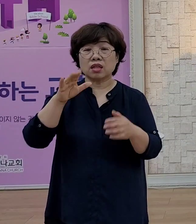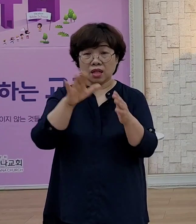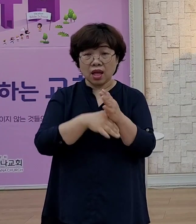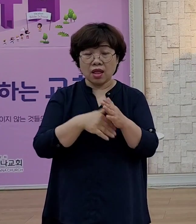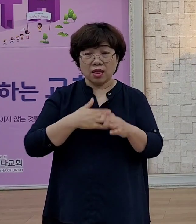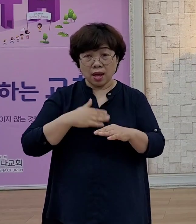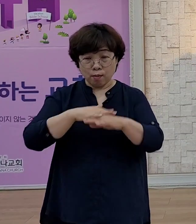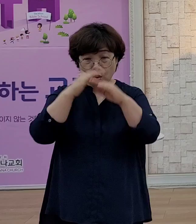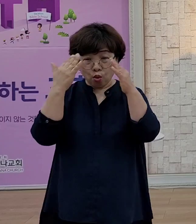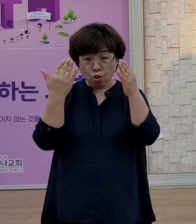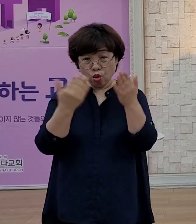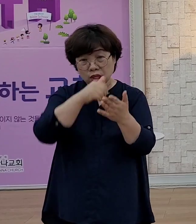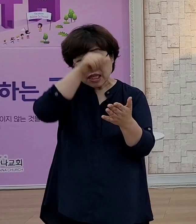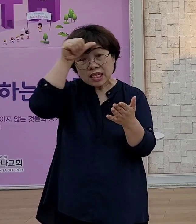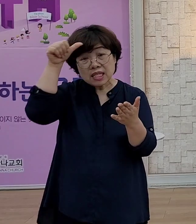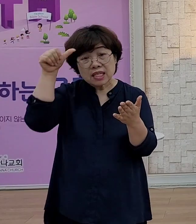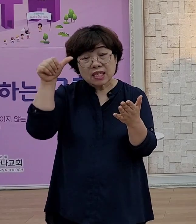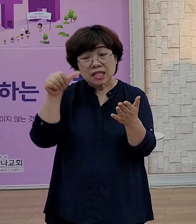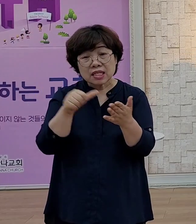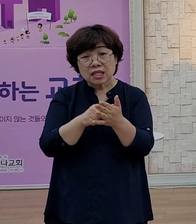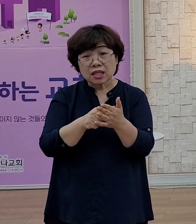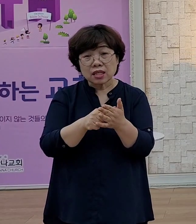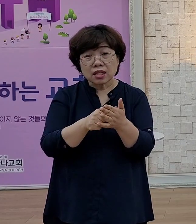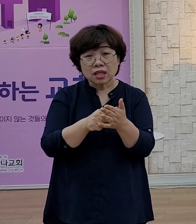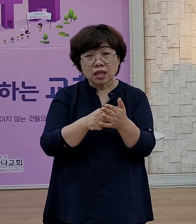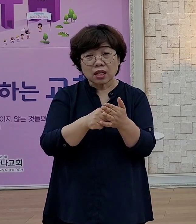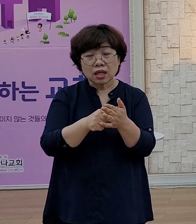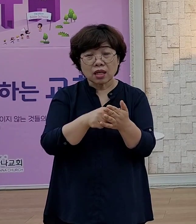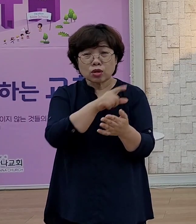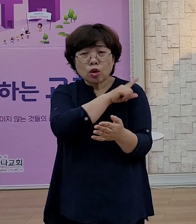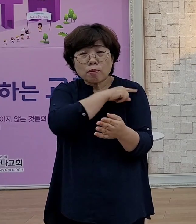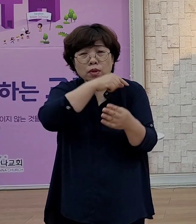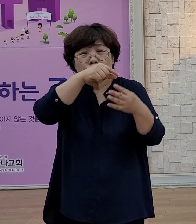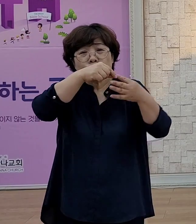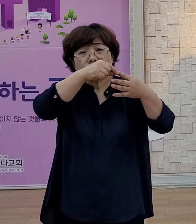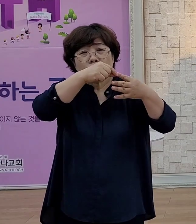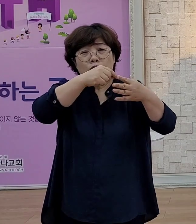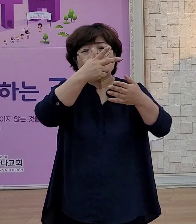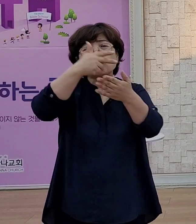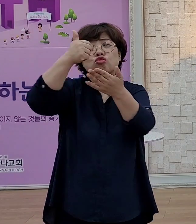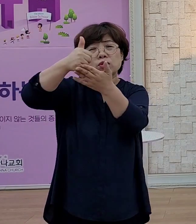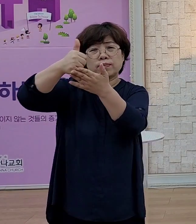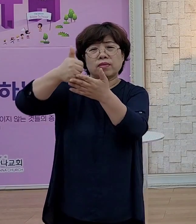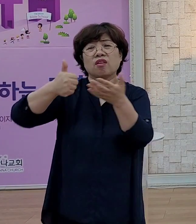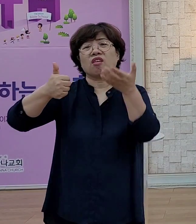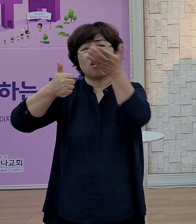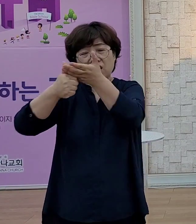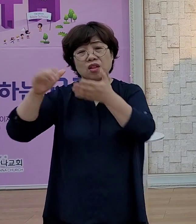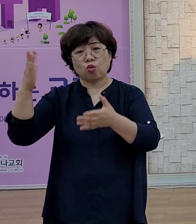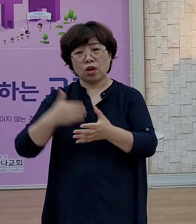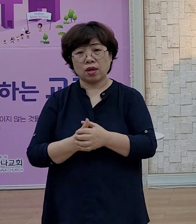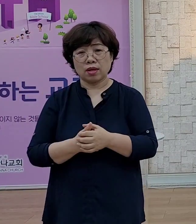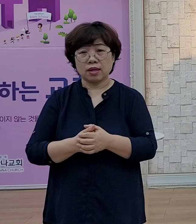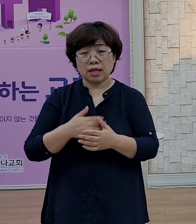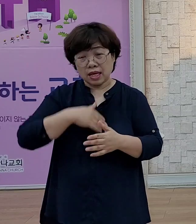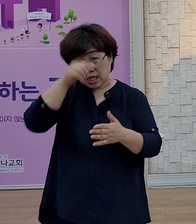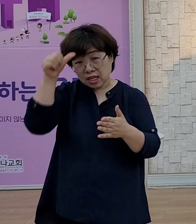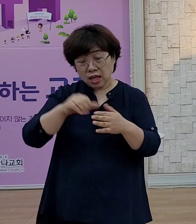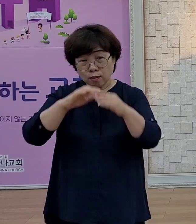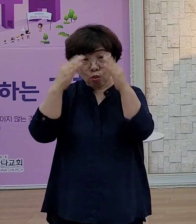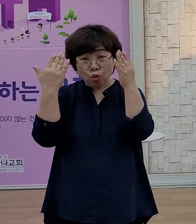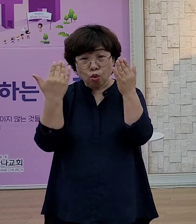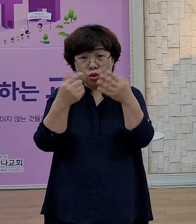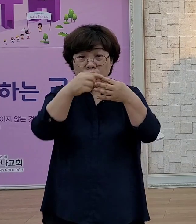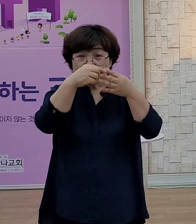내 모든 인생의 우선순위가 주님이 되게 되어 있어요. 우리 인생의 모든 그